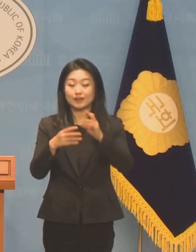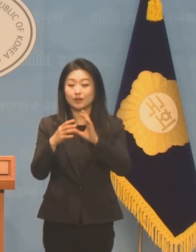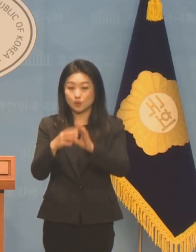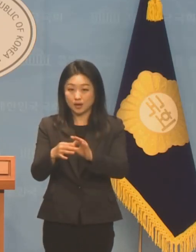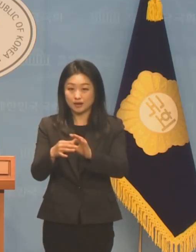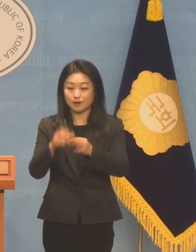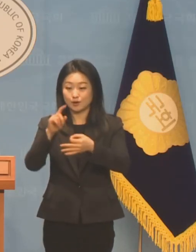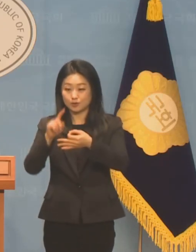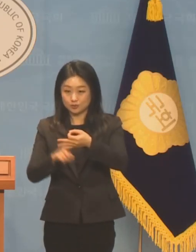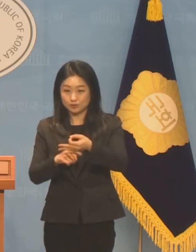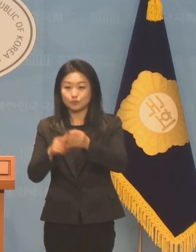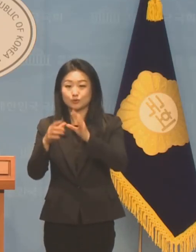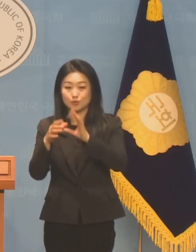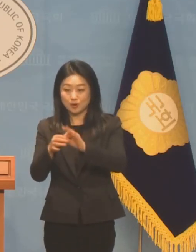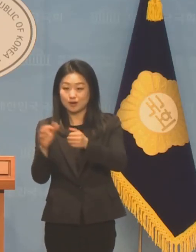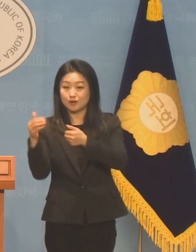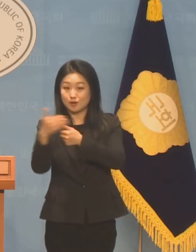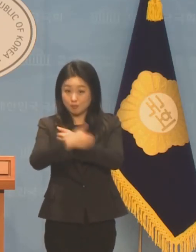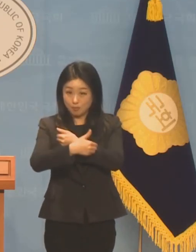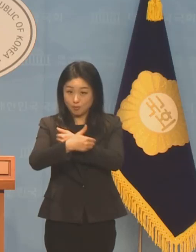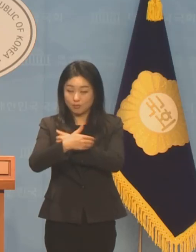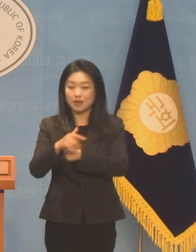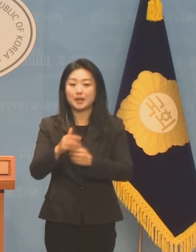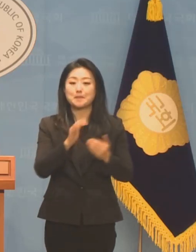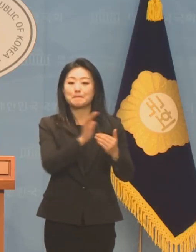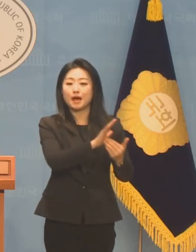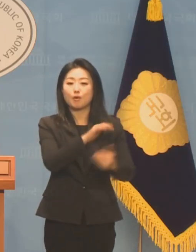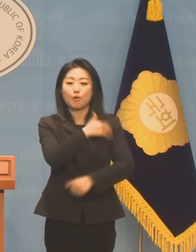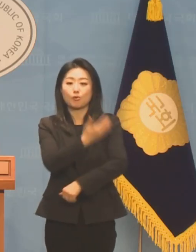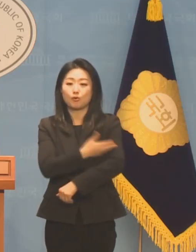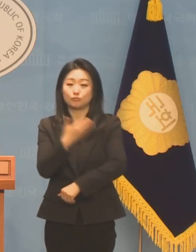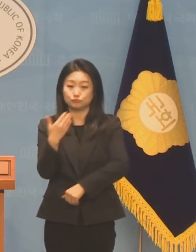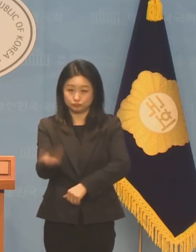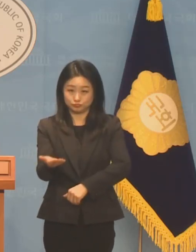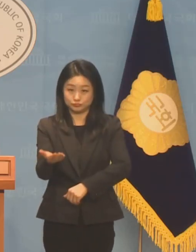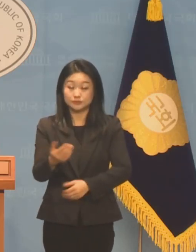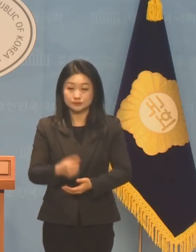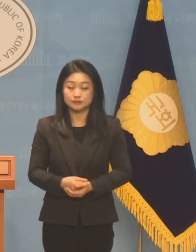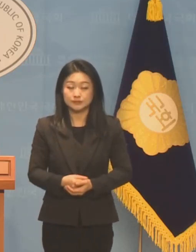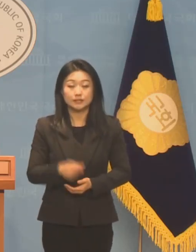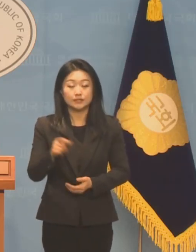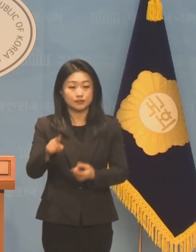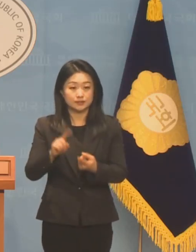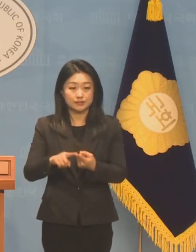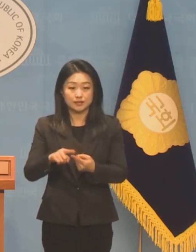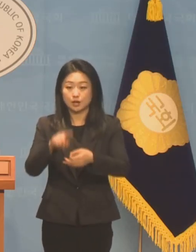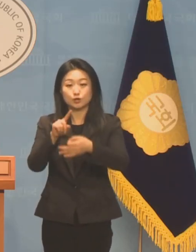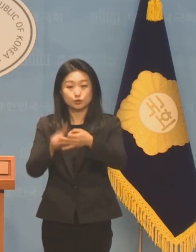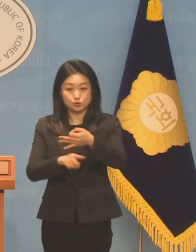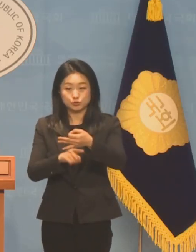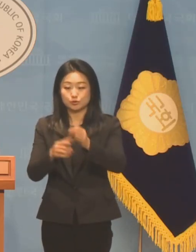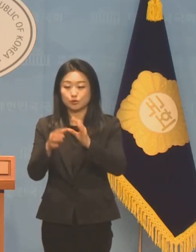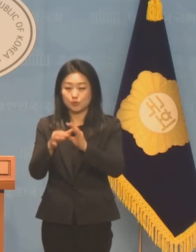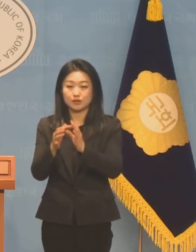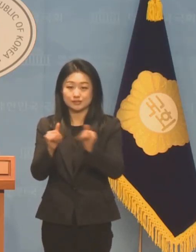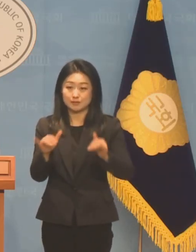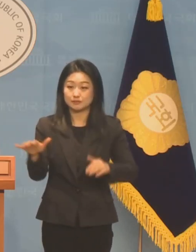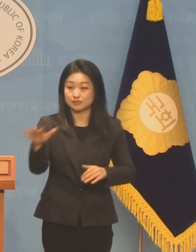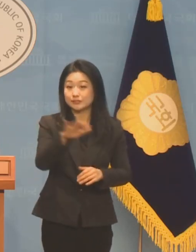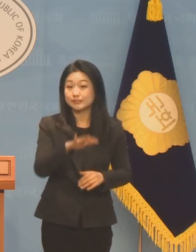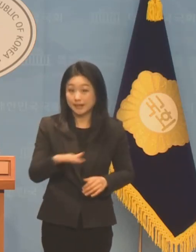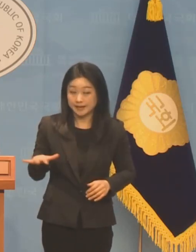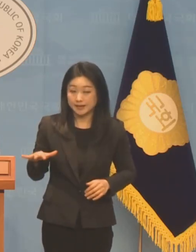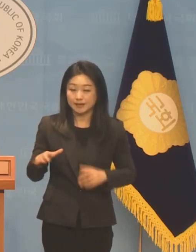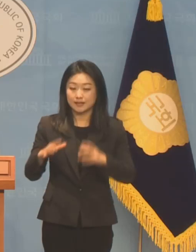방어권을 권고하는 안건이 상정되었습니다. 이 안건은 내란 속의 윤석열과 그 동조 세력들이